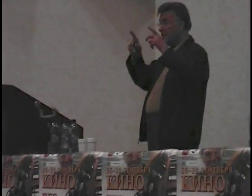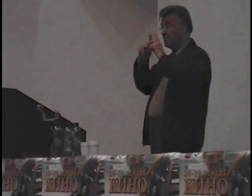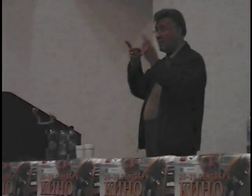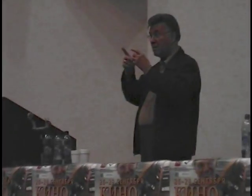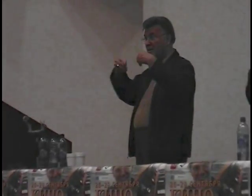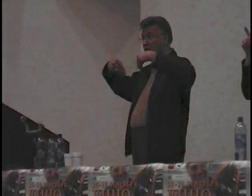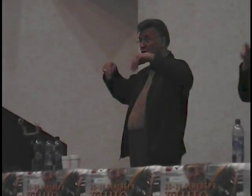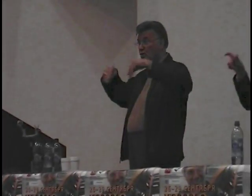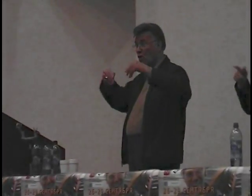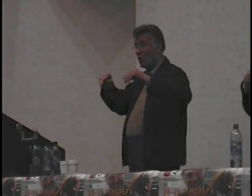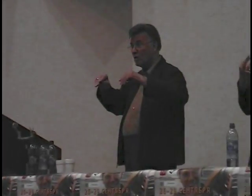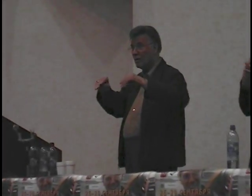remember,